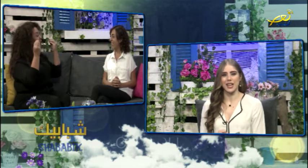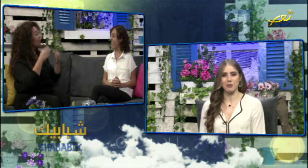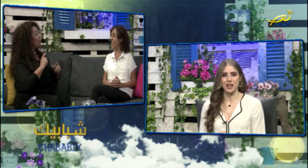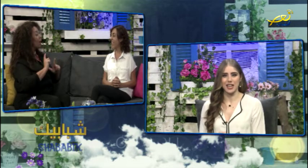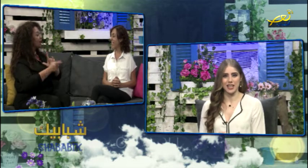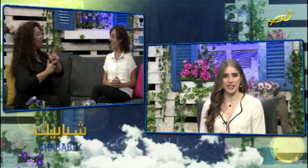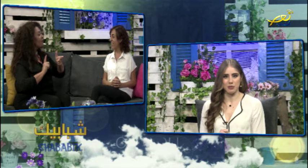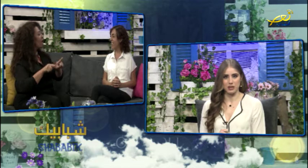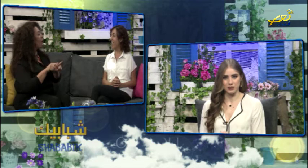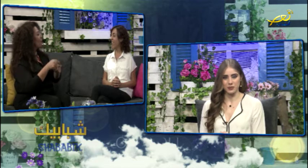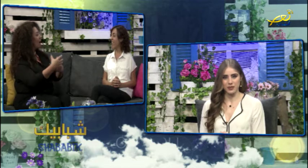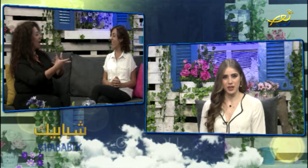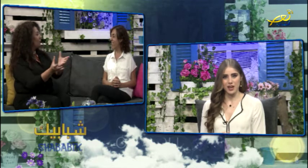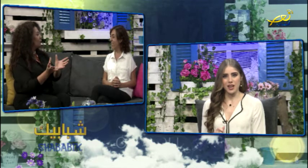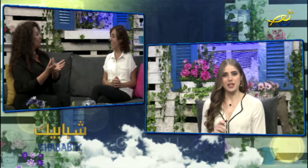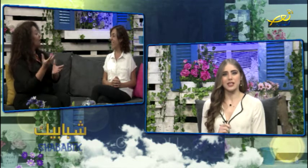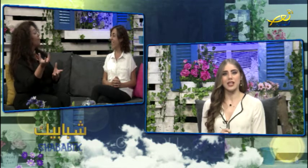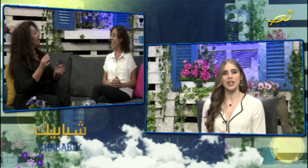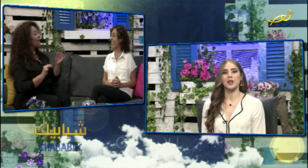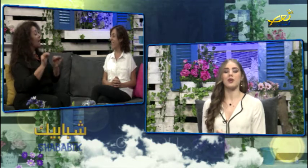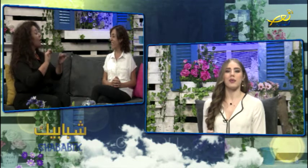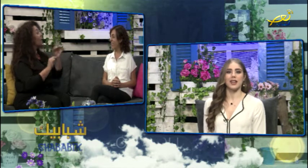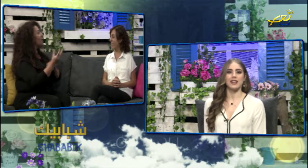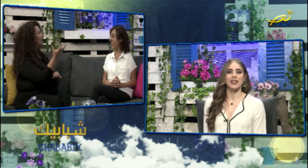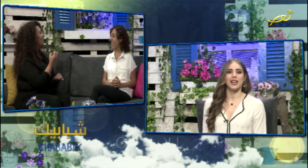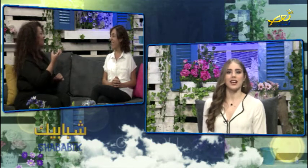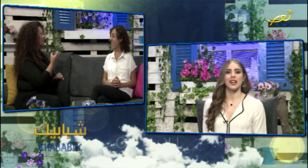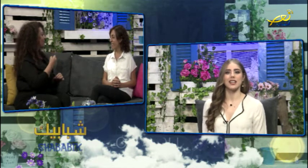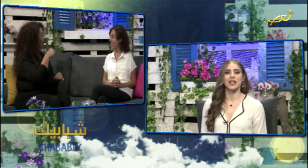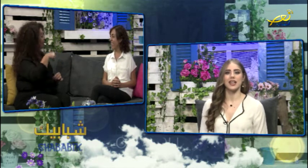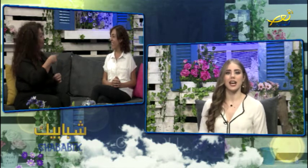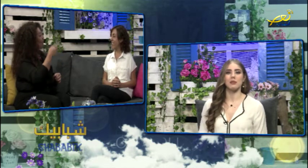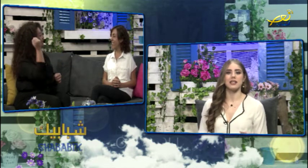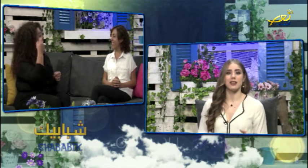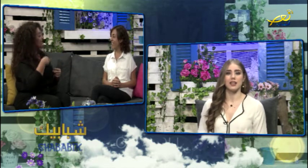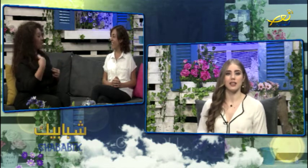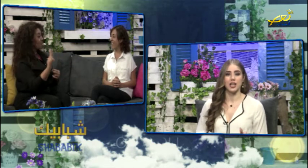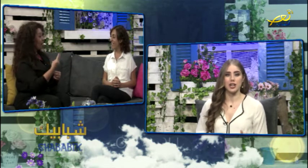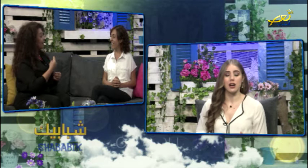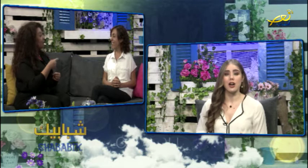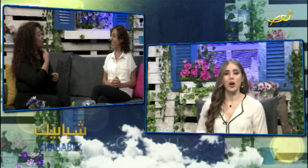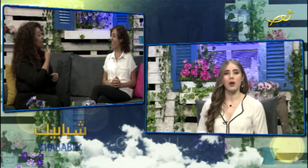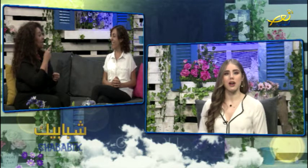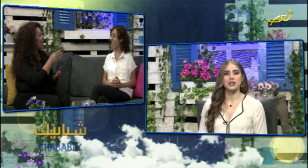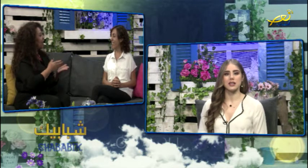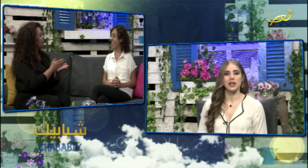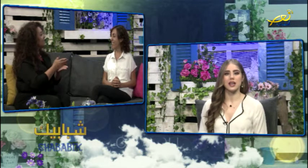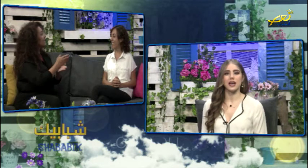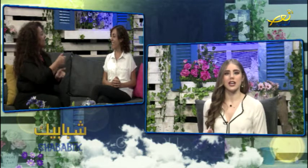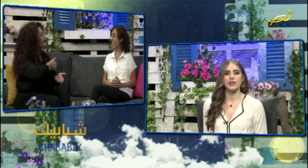الخبرة يلي اكتسبتها. نسرين اليوم معنا لنحكي أكثر عن مسيرتها الناجحة، وخاصة لتعرفنا